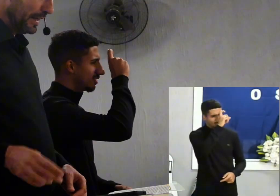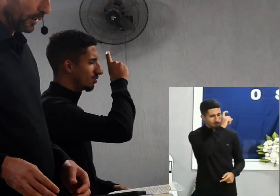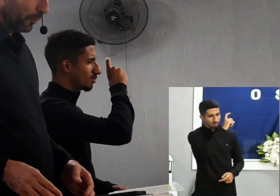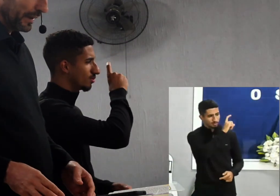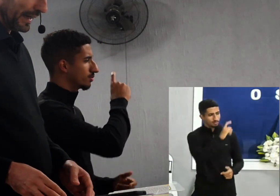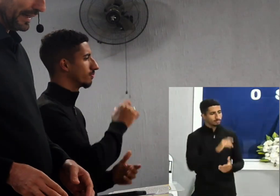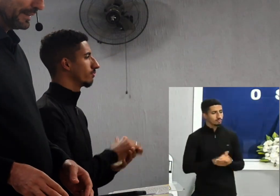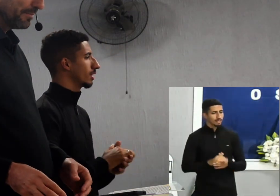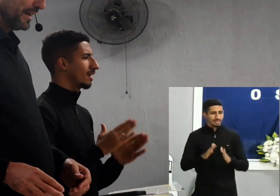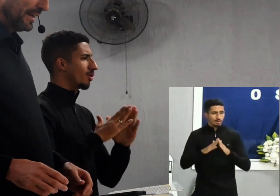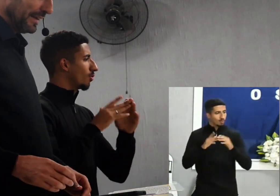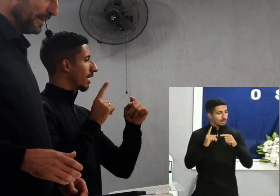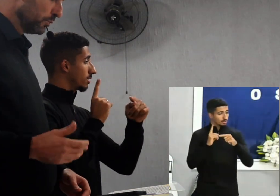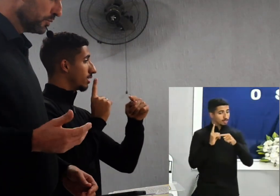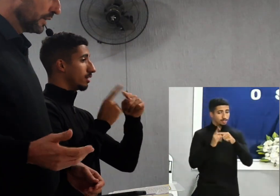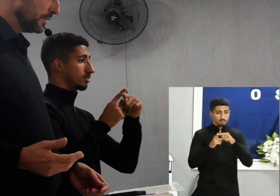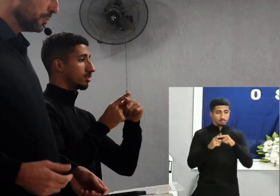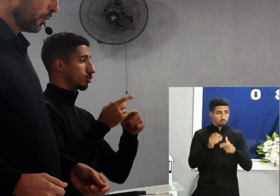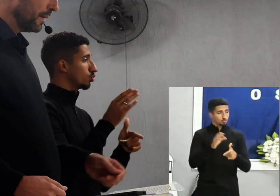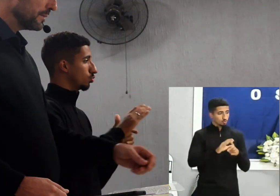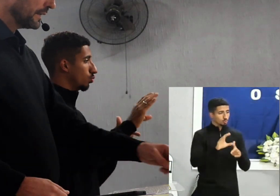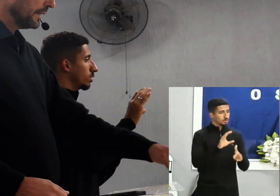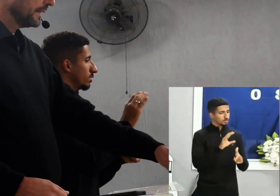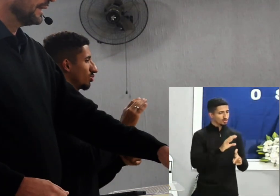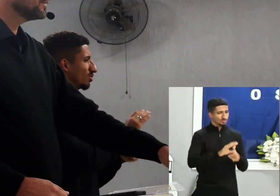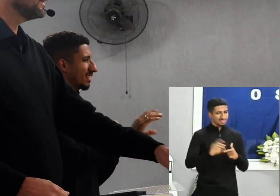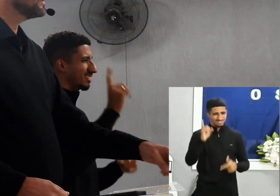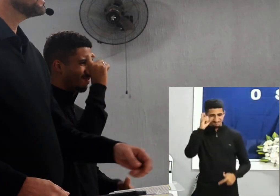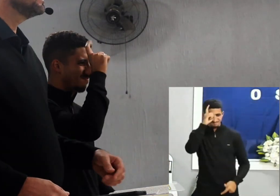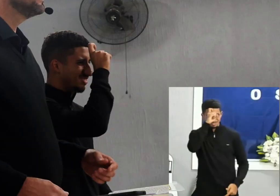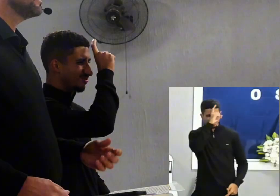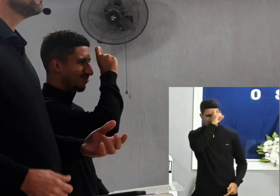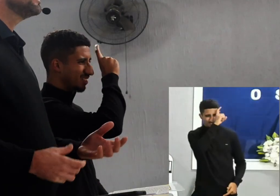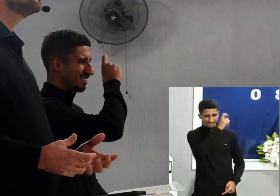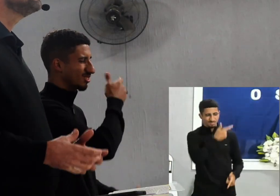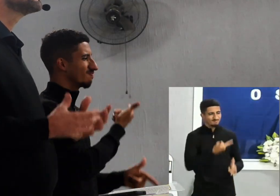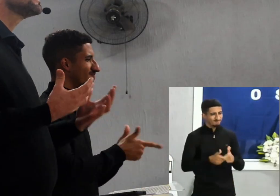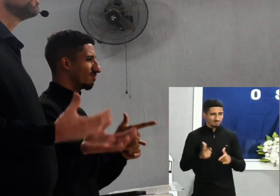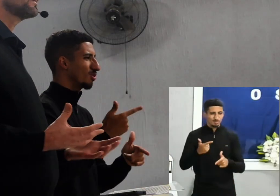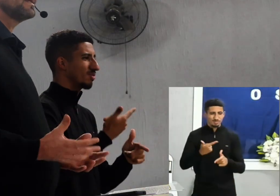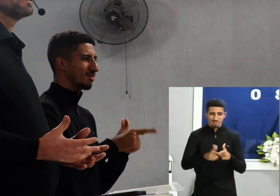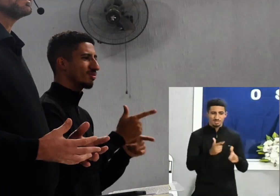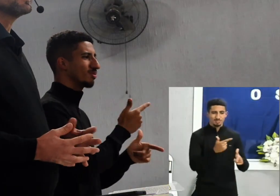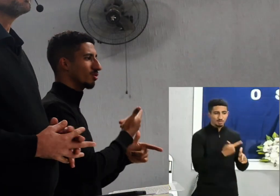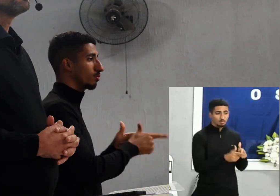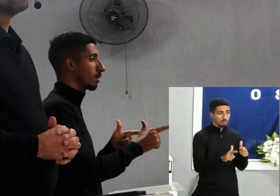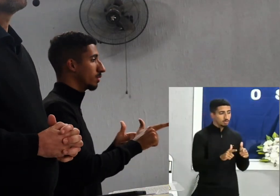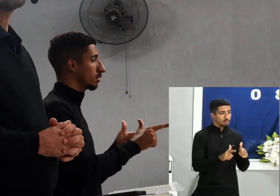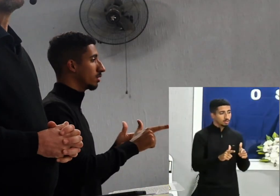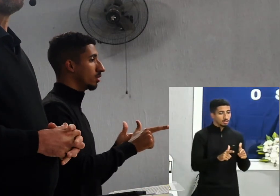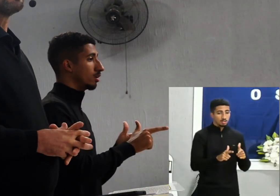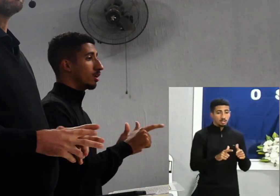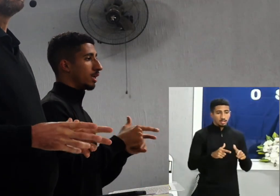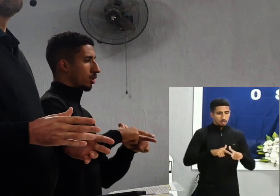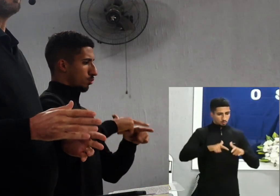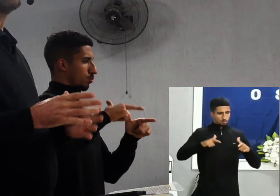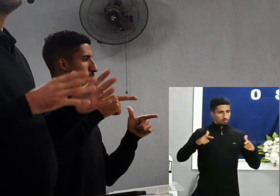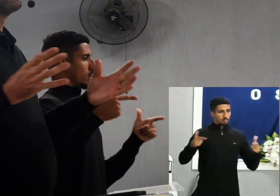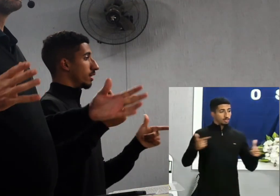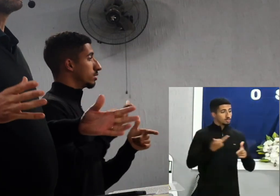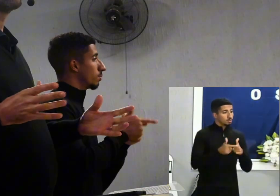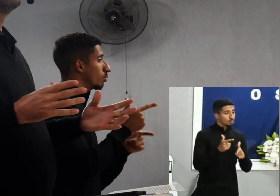Corinto era complicada. E um dos grandes problemas naquela igreja era que havia divisão naquela igreja.